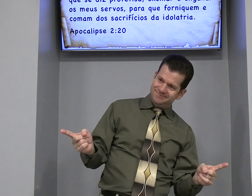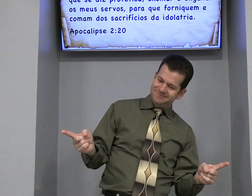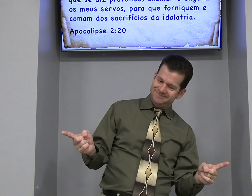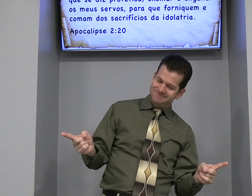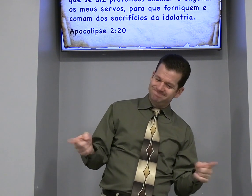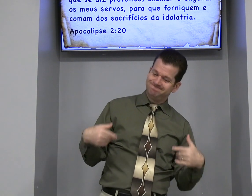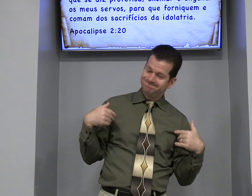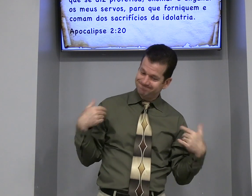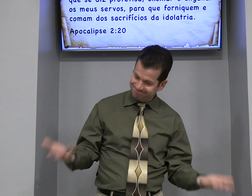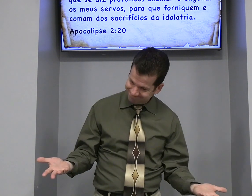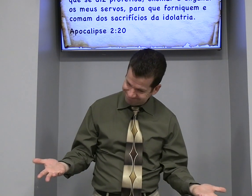Mas